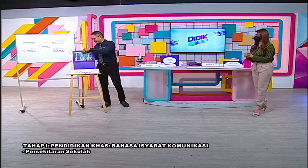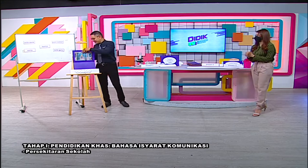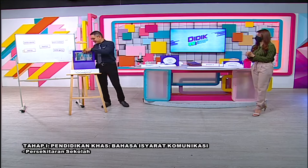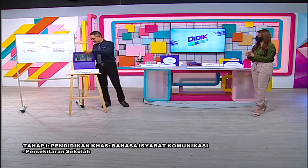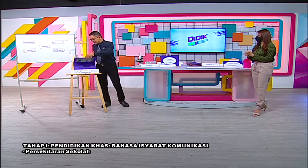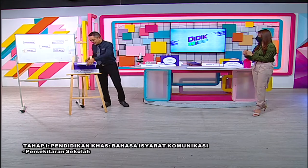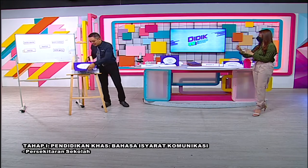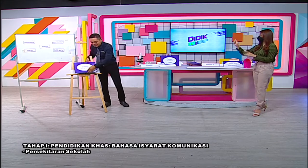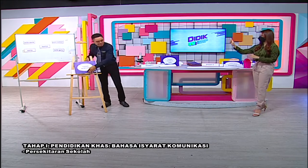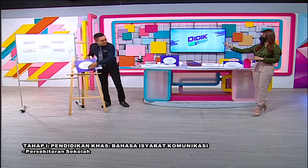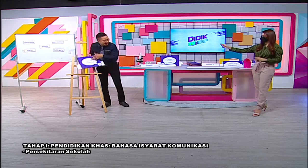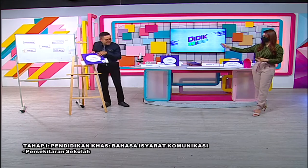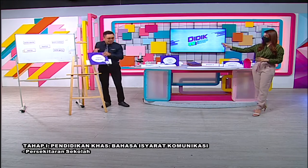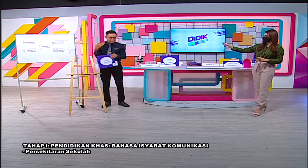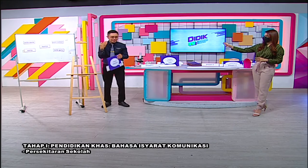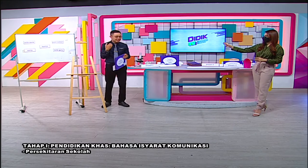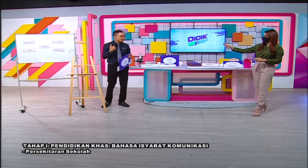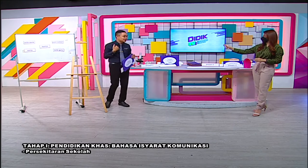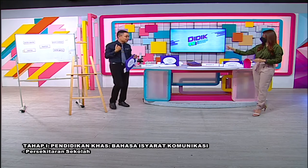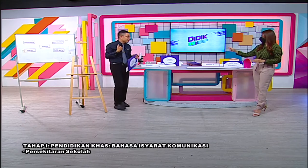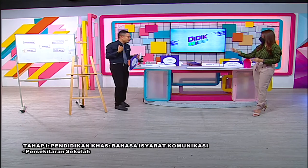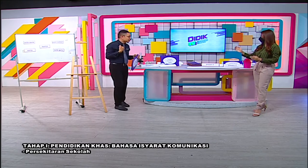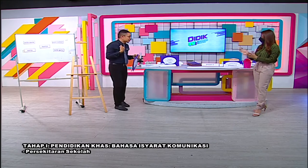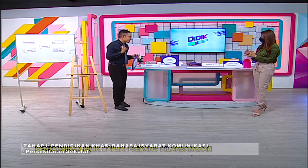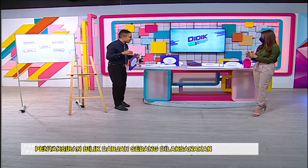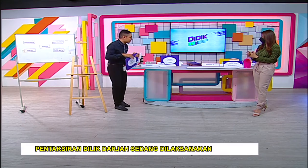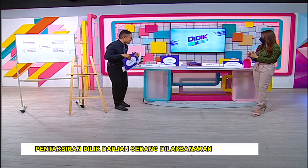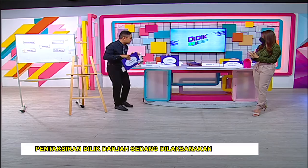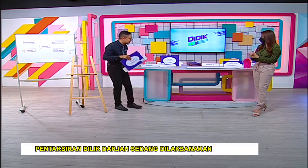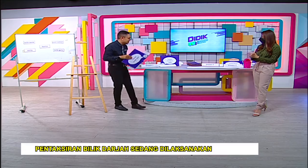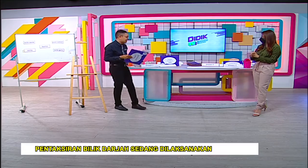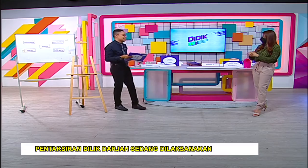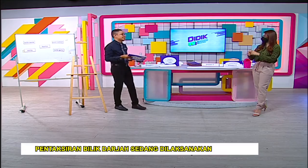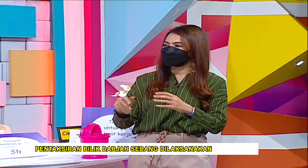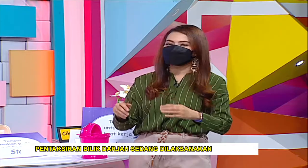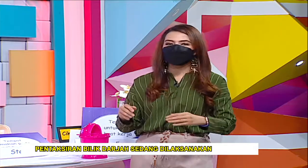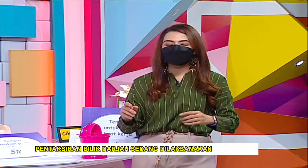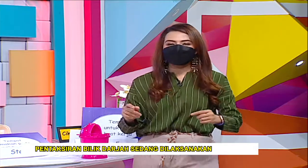Okey, surau. Biasanya ada apa di surau? Kita ada sejadah dan